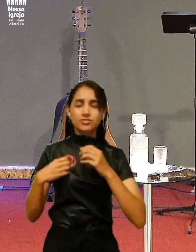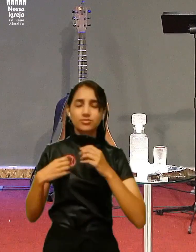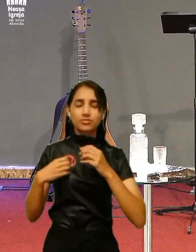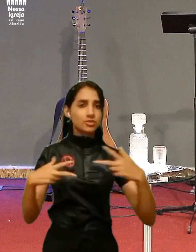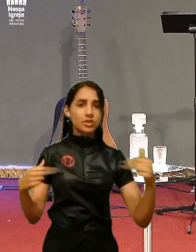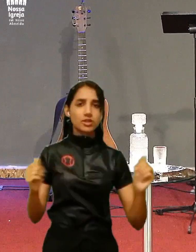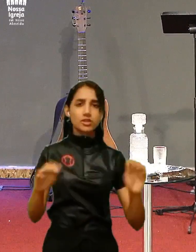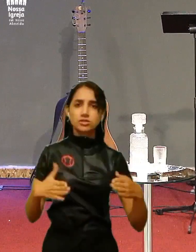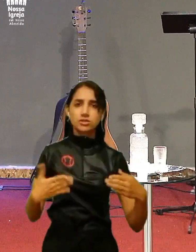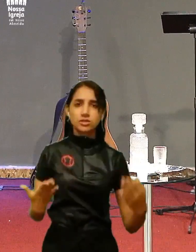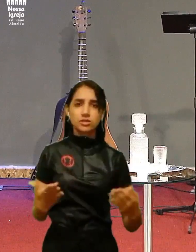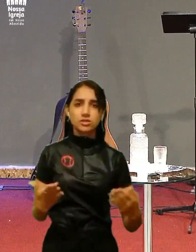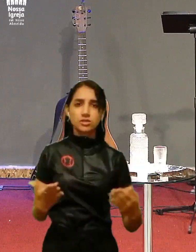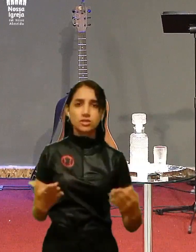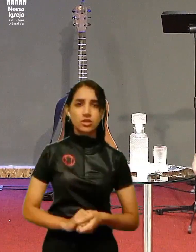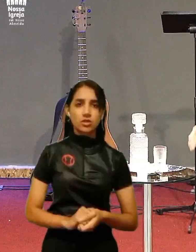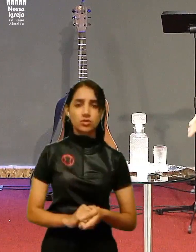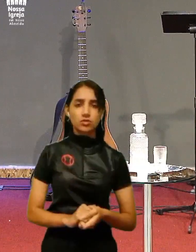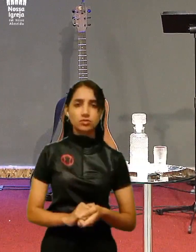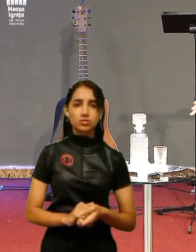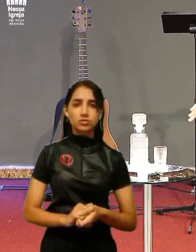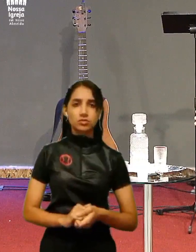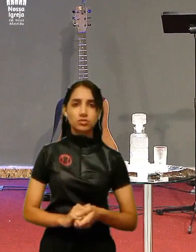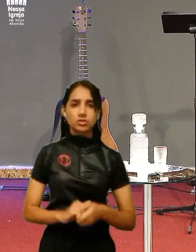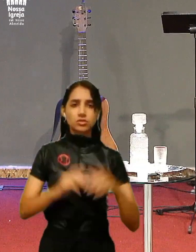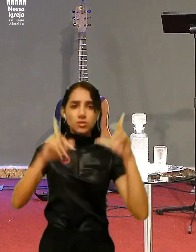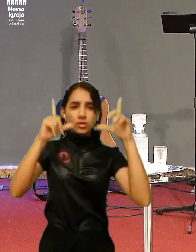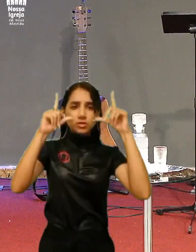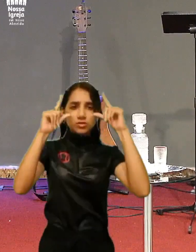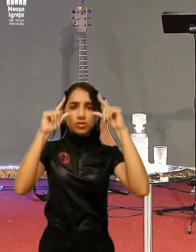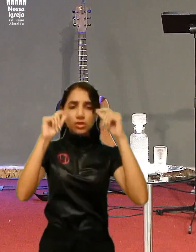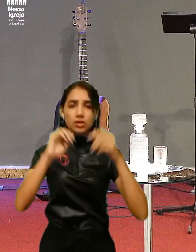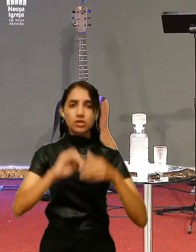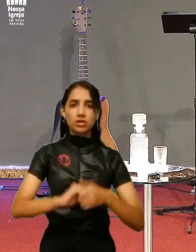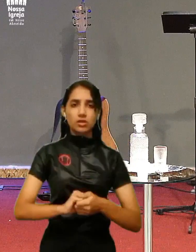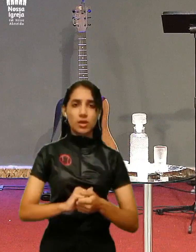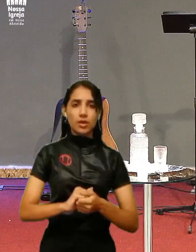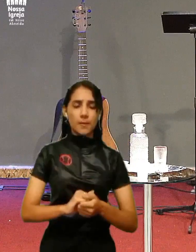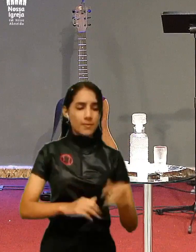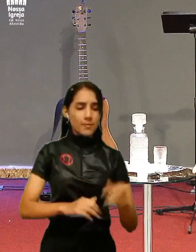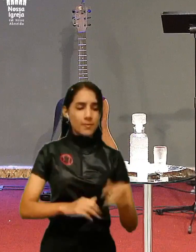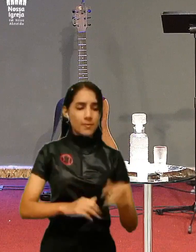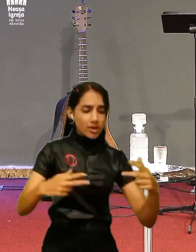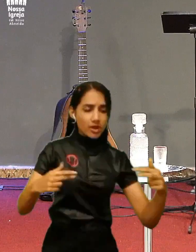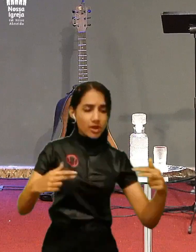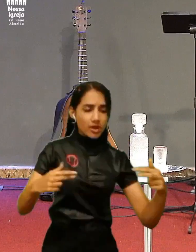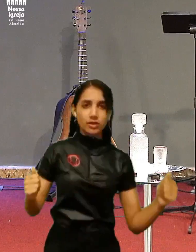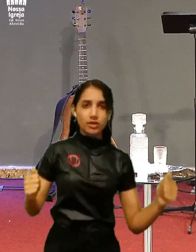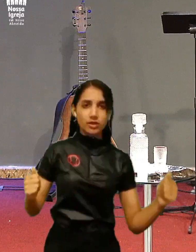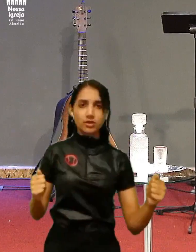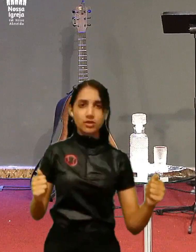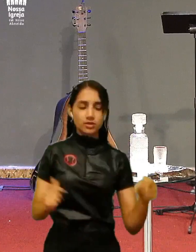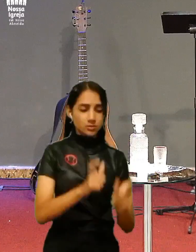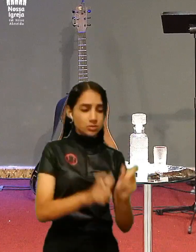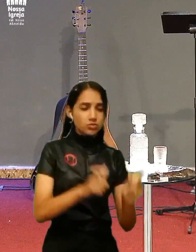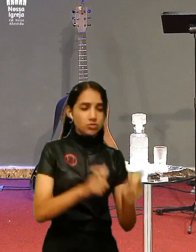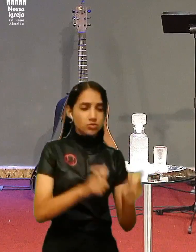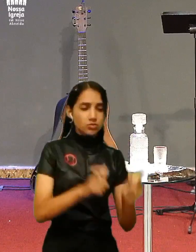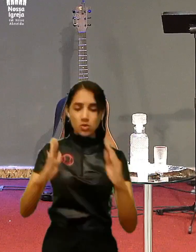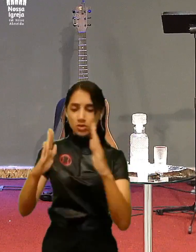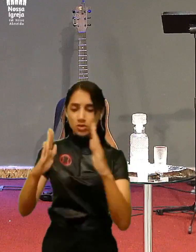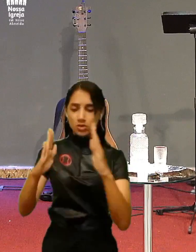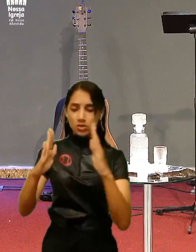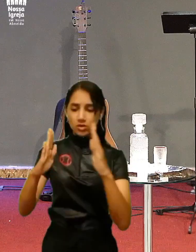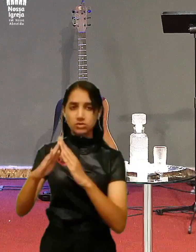no meio de uma madrugada, uma multidão cerca a delegacia. A polícia não entende nada. O que está acontecendo? Me prenda, eu